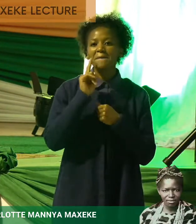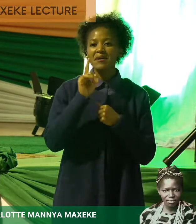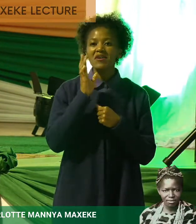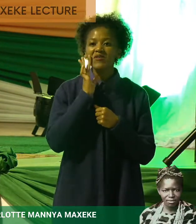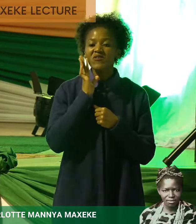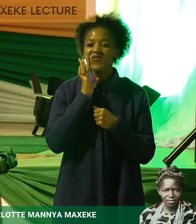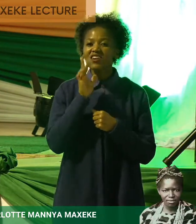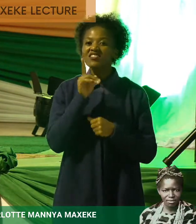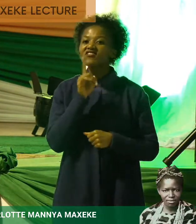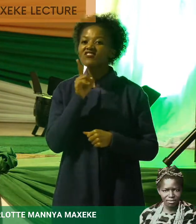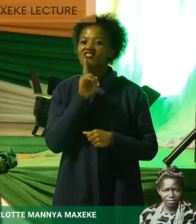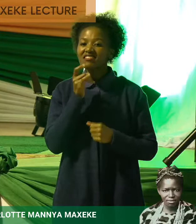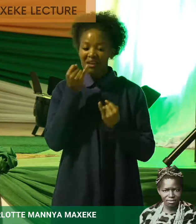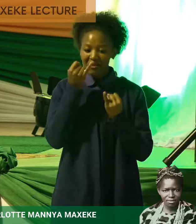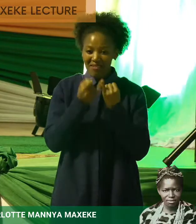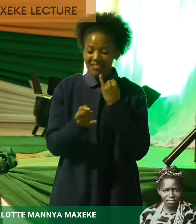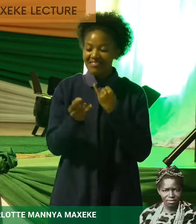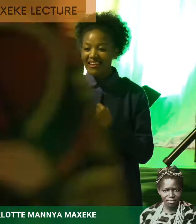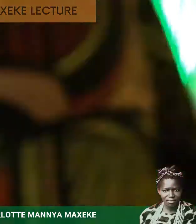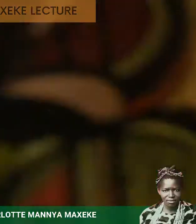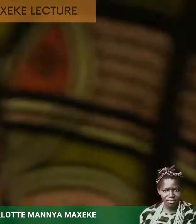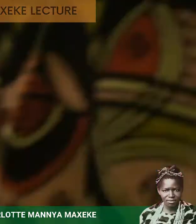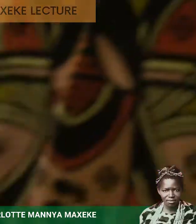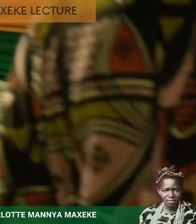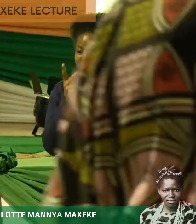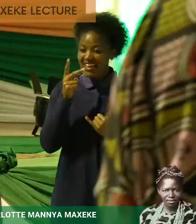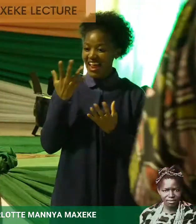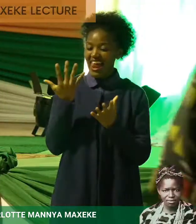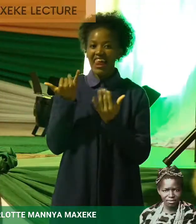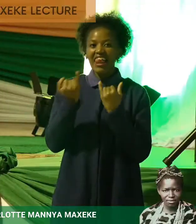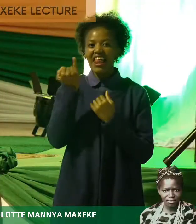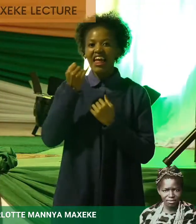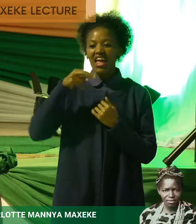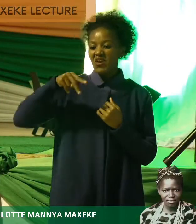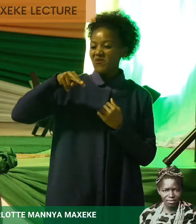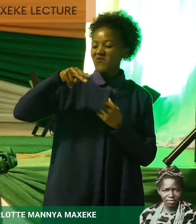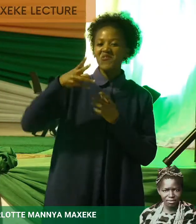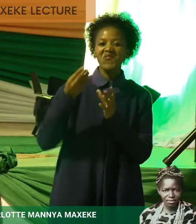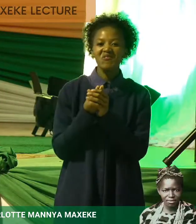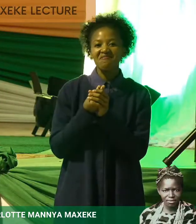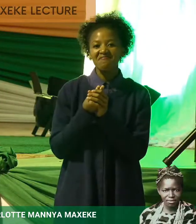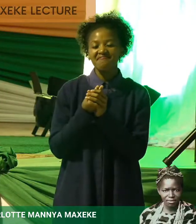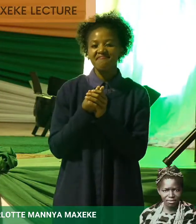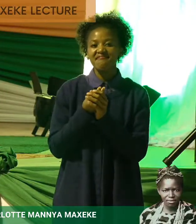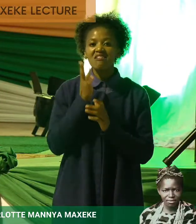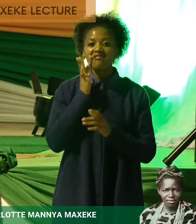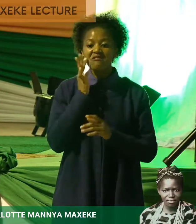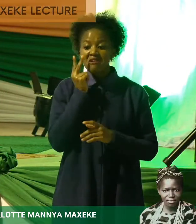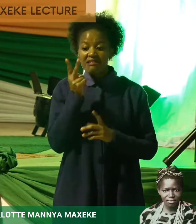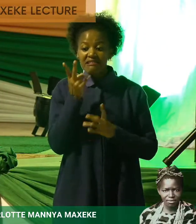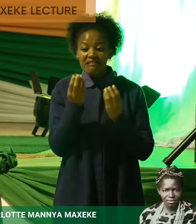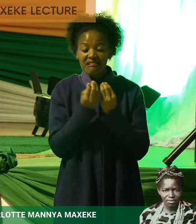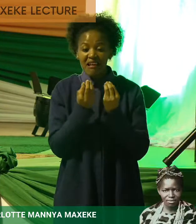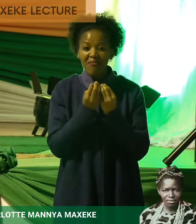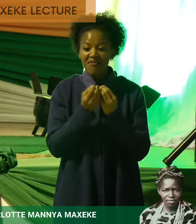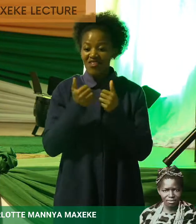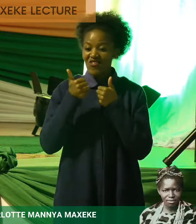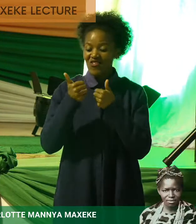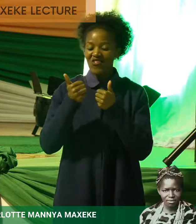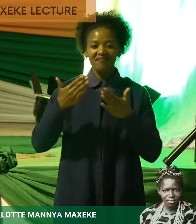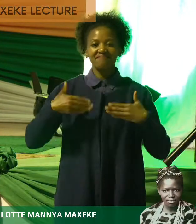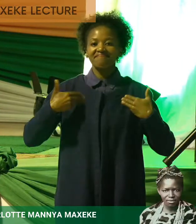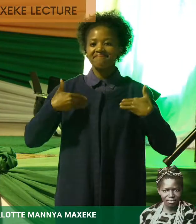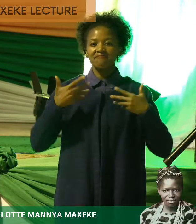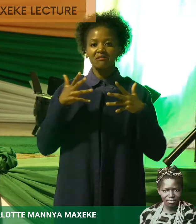ezakho ii-mistakes uzibona uhamba nazo apha endleleni. So ke uthi xa ubona ke into engathi ilungile uvuye